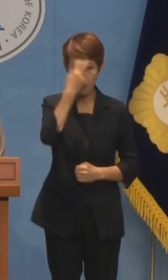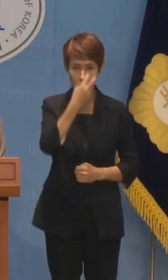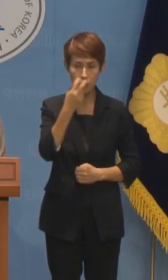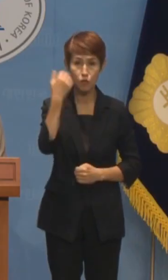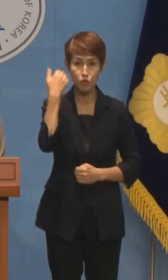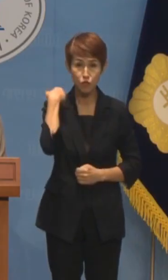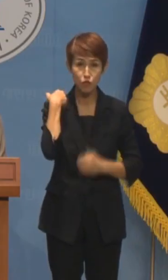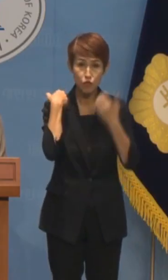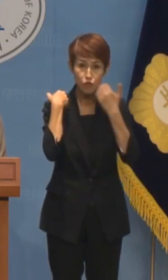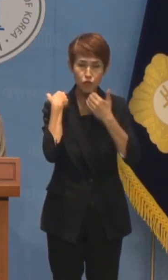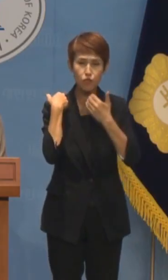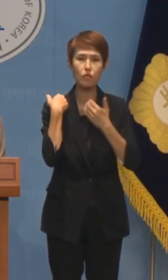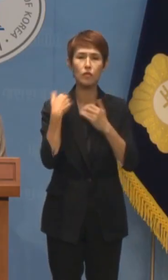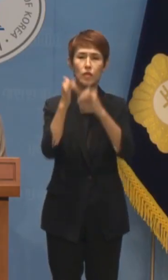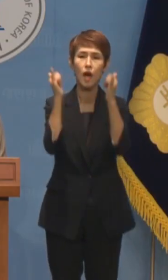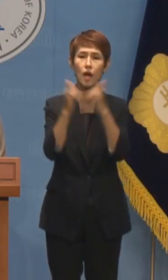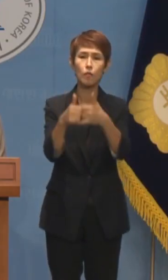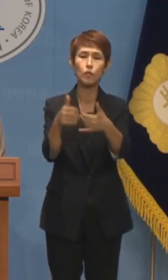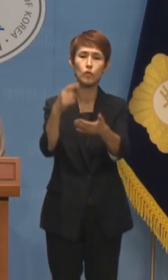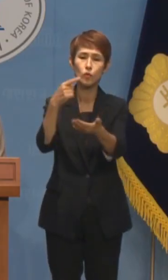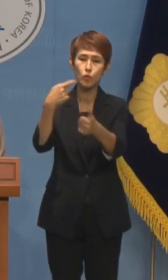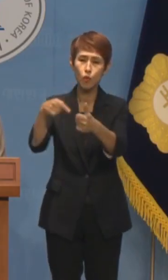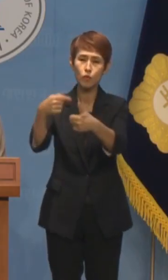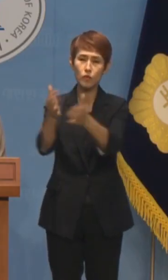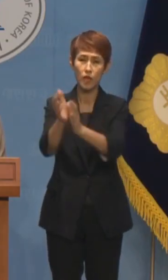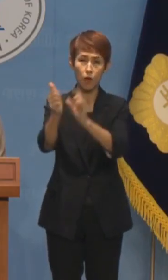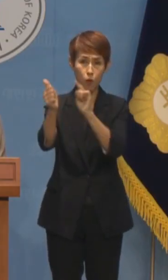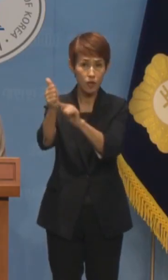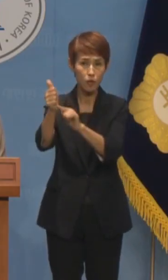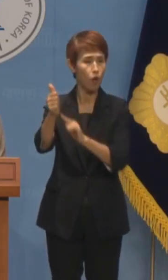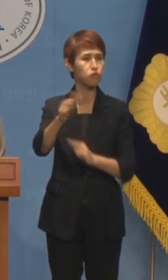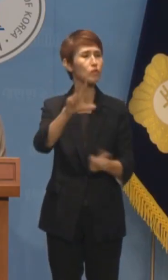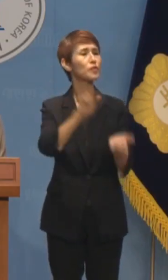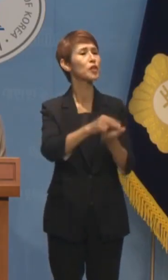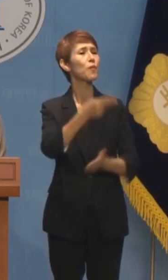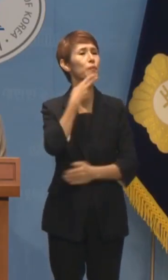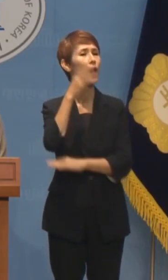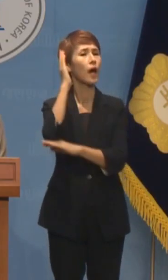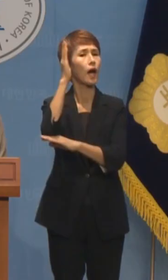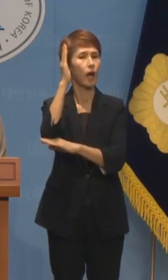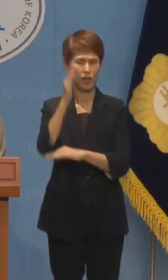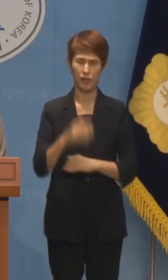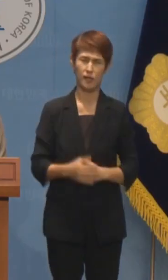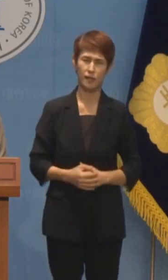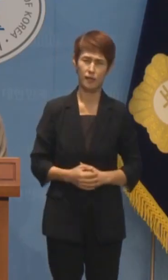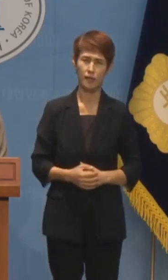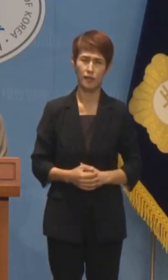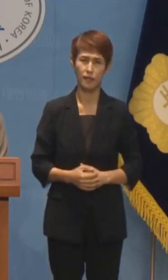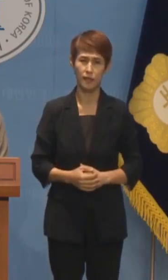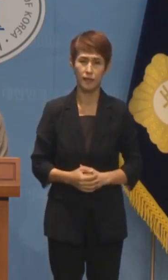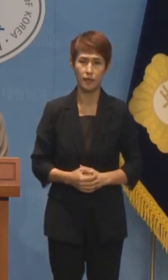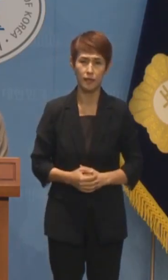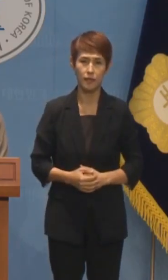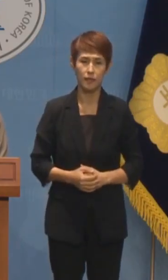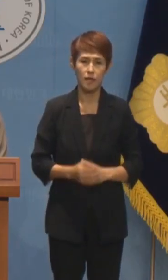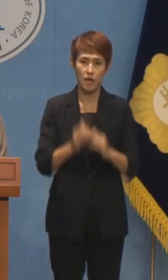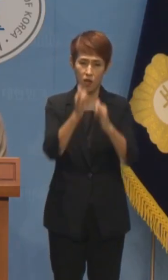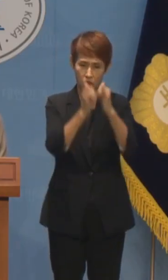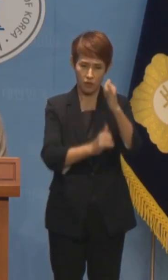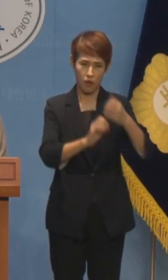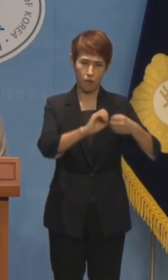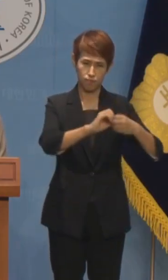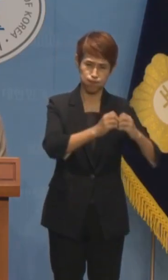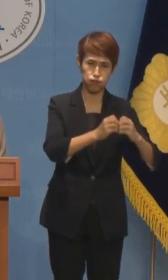할 이주호 사회부총리 겸 교육부 장관은 문제없다는 말만 되풀이하고 있습니다. 역사 왜곡은